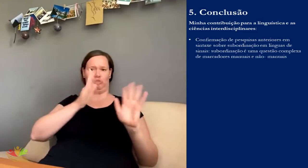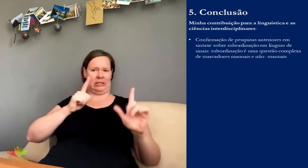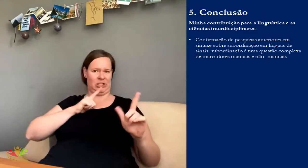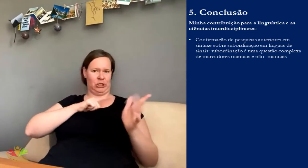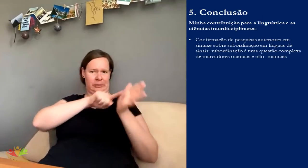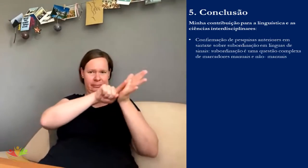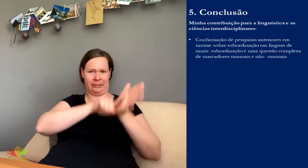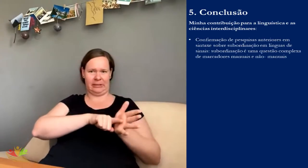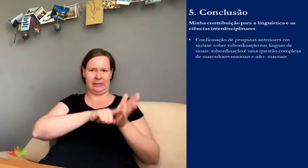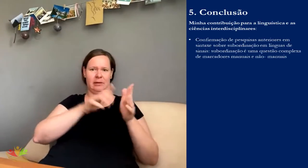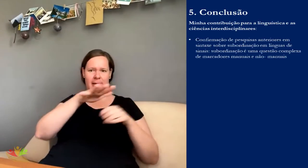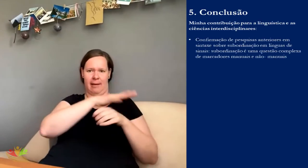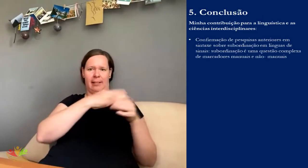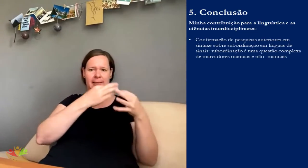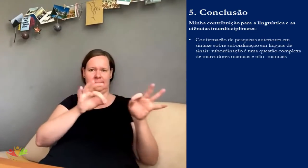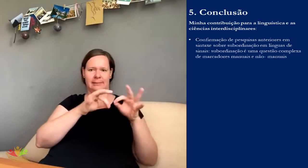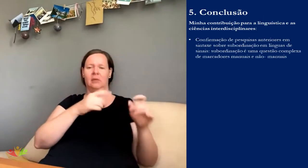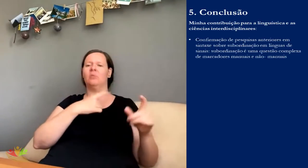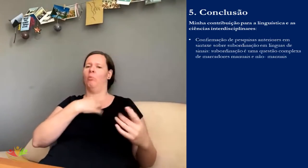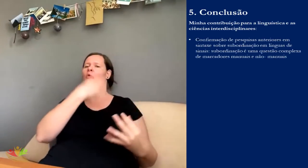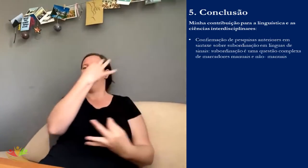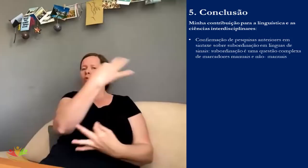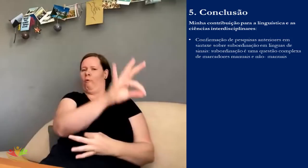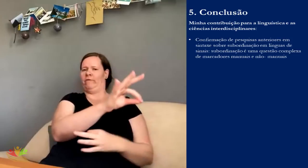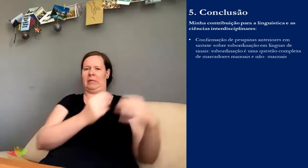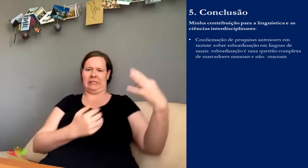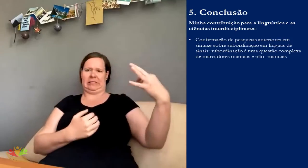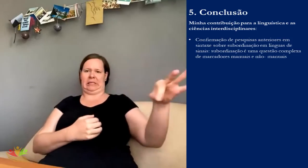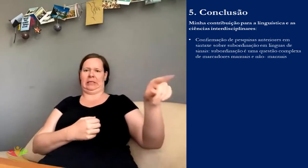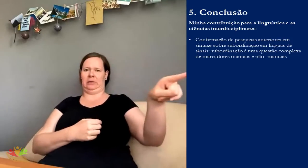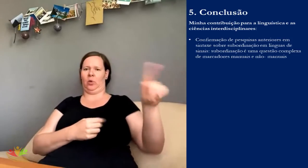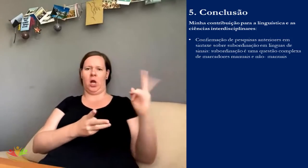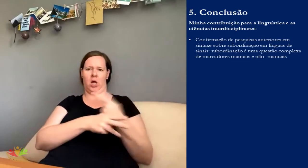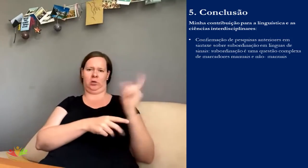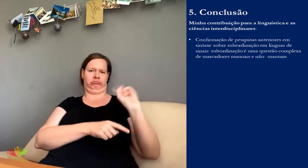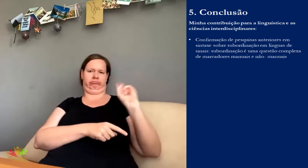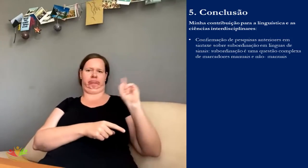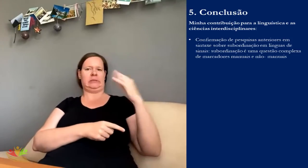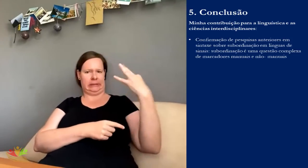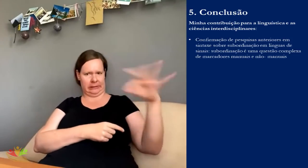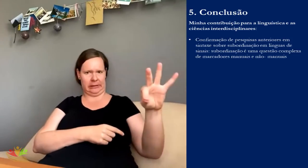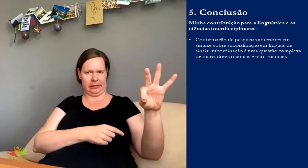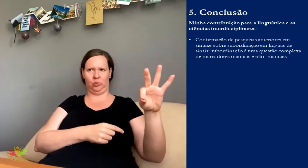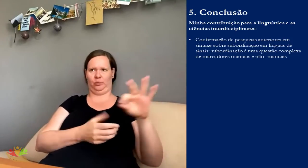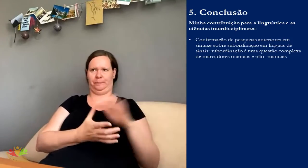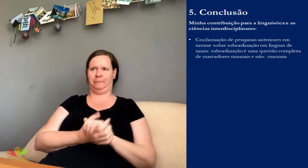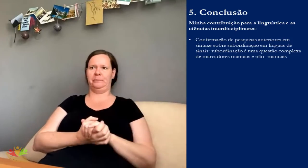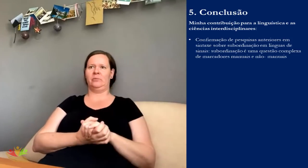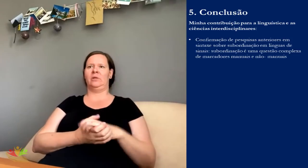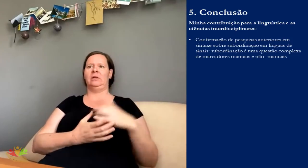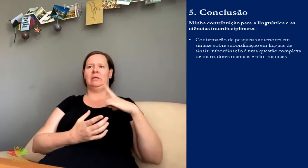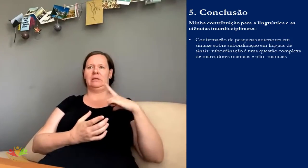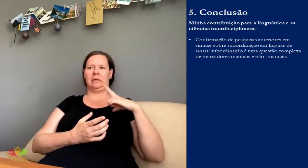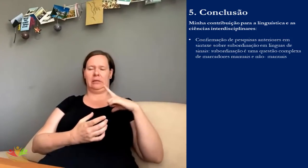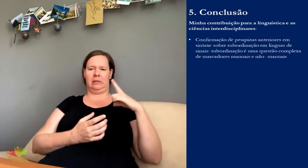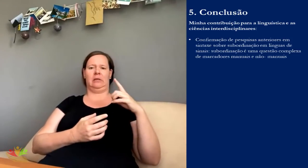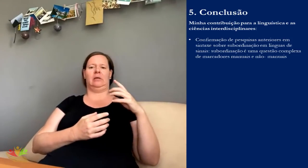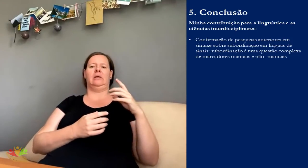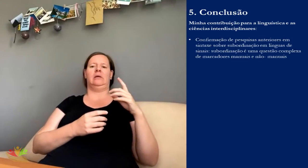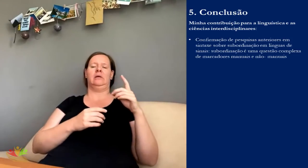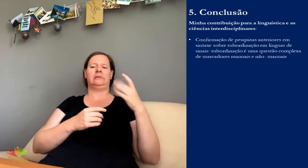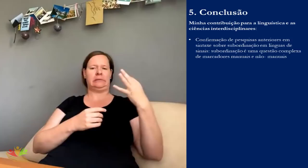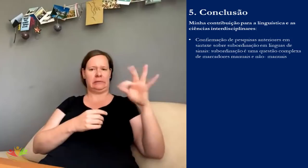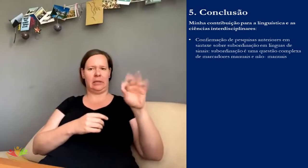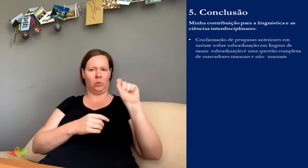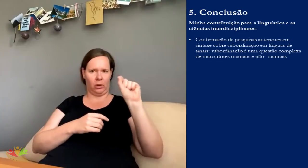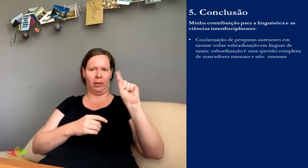partir dessa pesquisa. Já tinham muitas pesquisas que a gente confirmou por meio da minha pesquisa, a gente não refuta coisas que